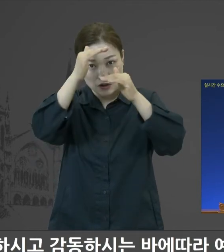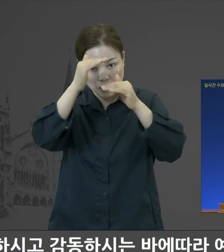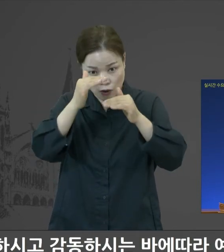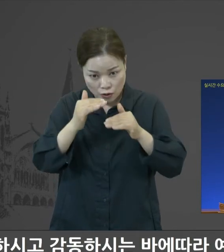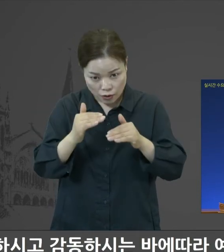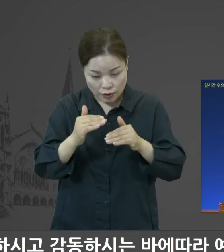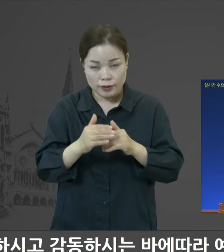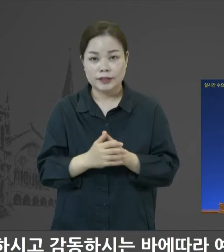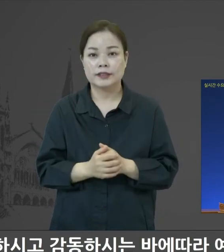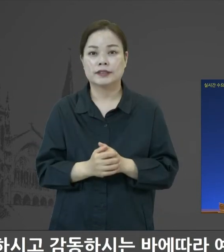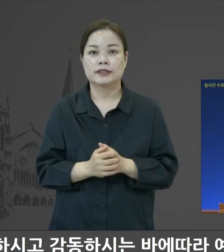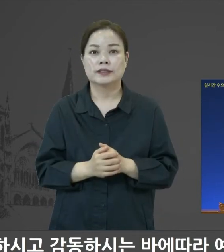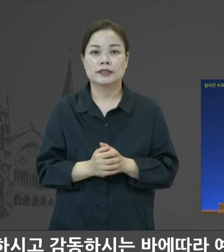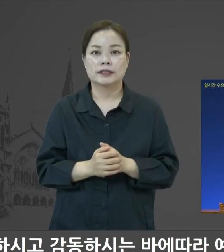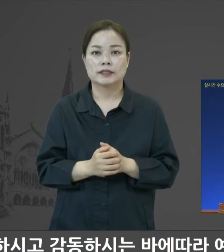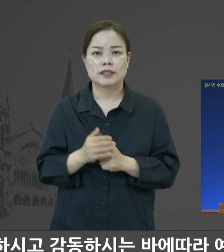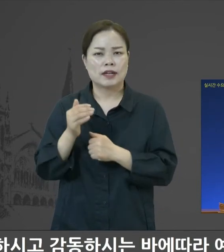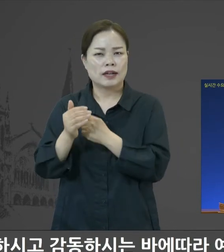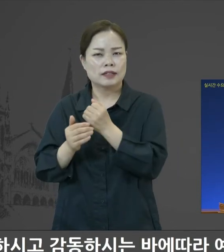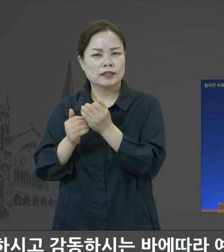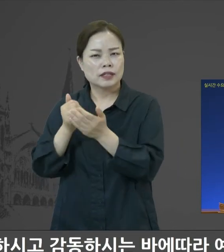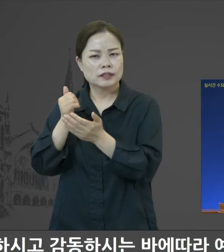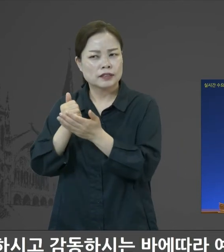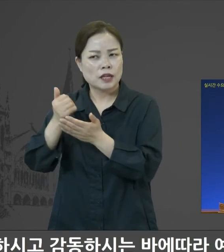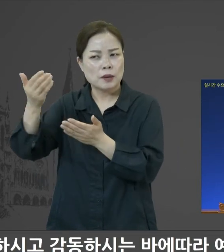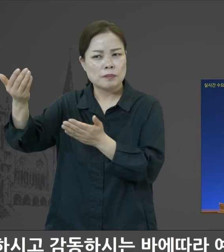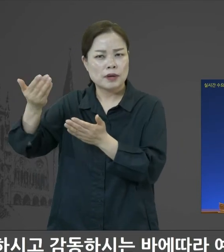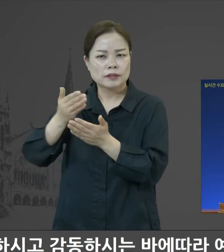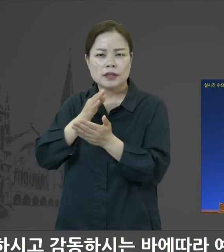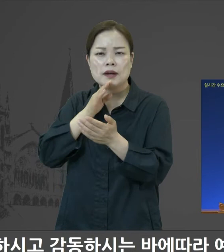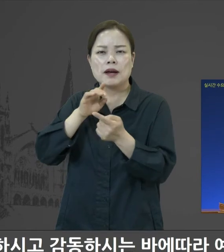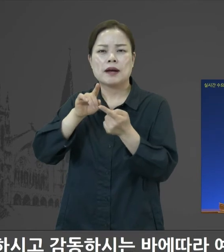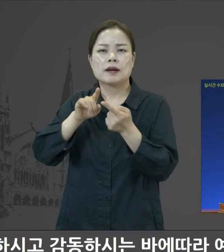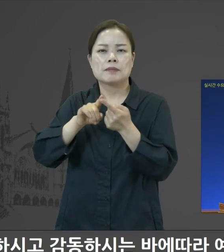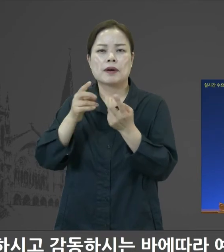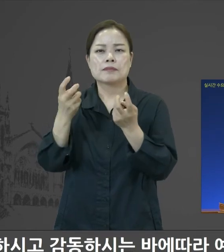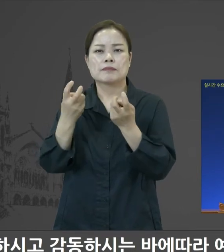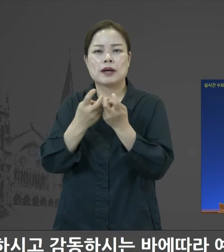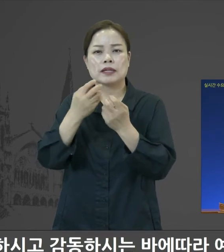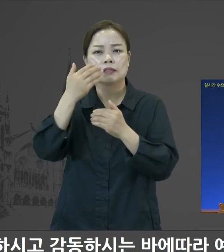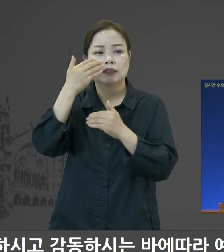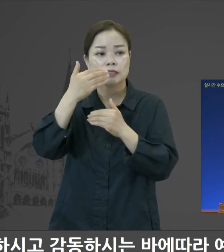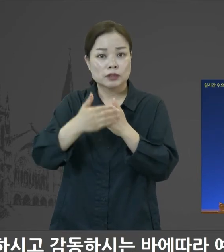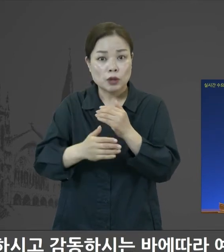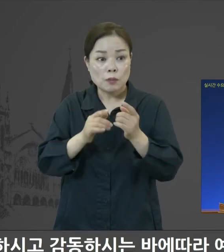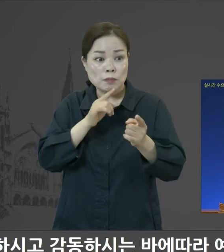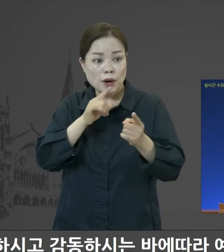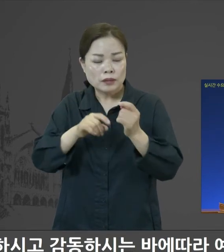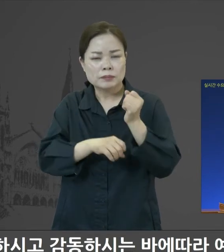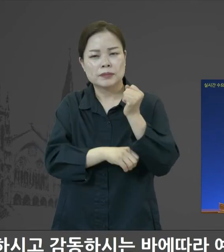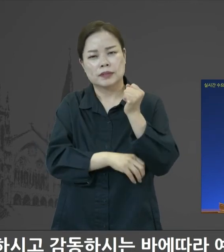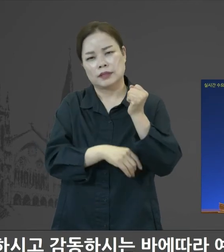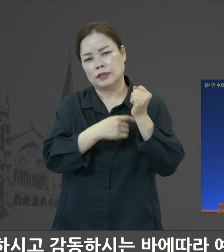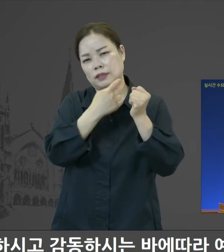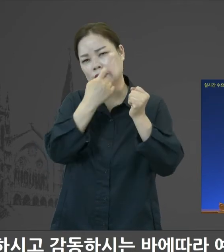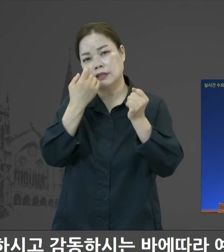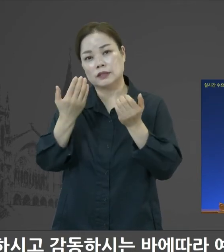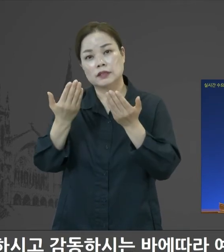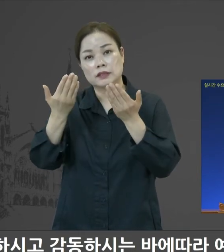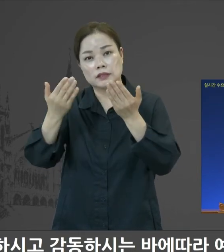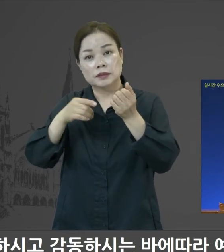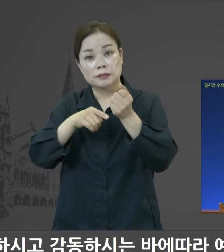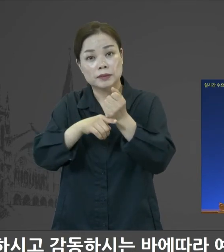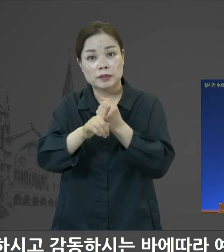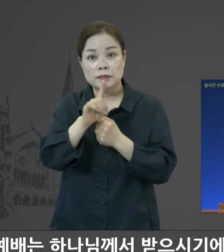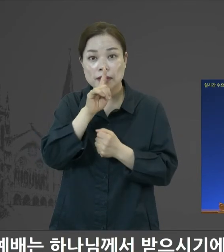예배를 해본다면 하나님께서 받으시기에 합당한 방법으로 말씀에 근거하여 드려지는 예배를